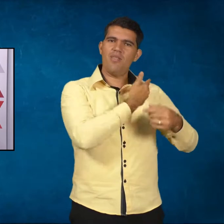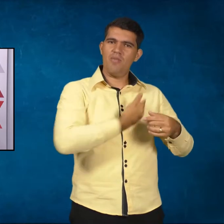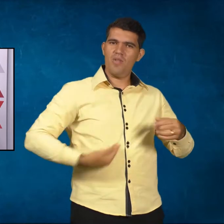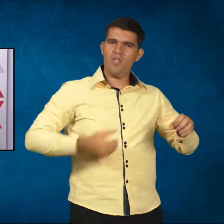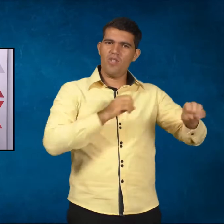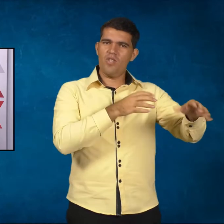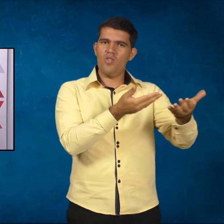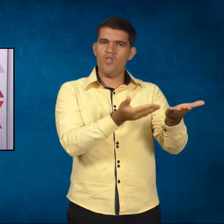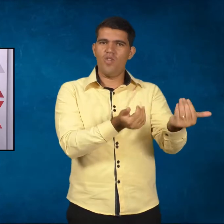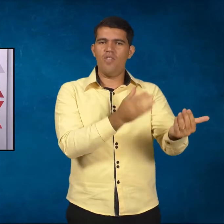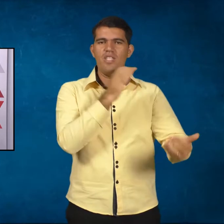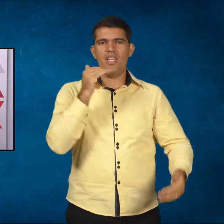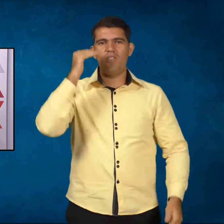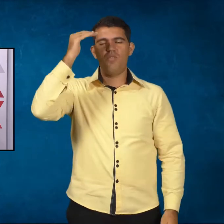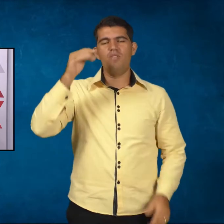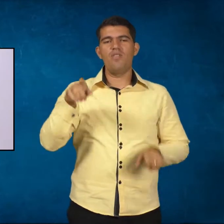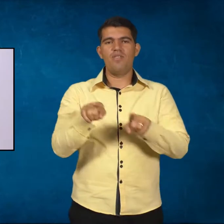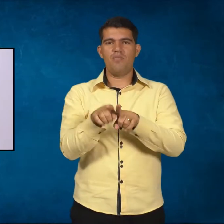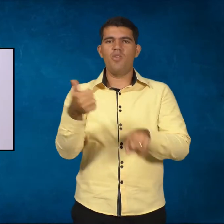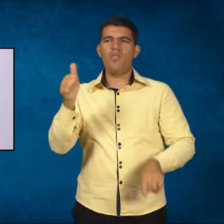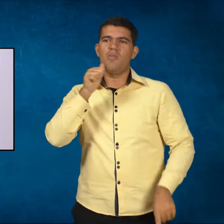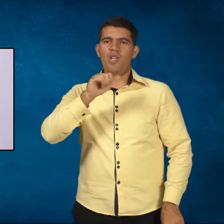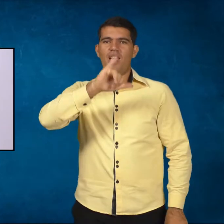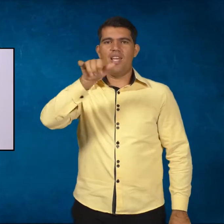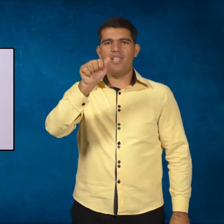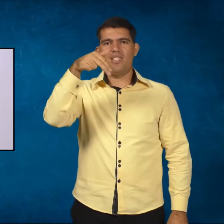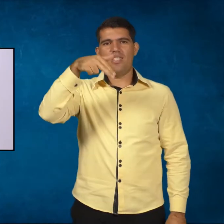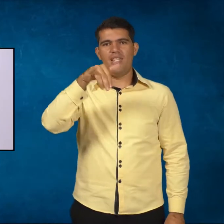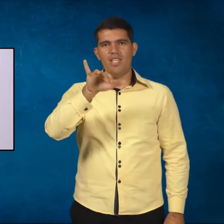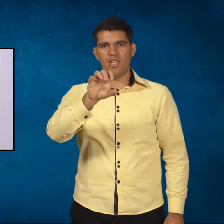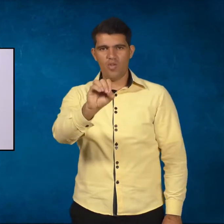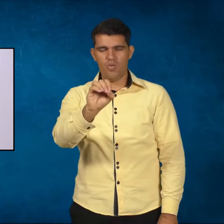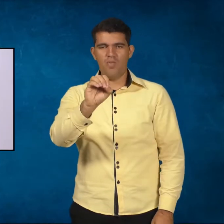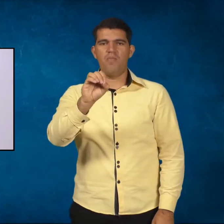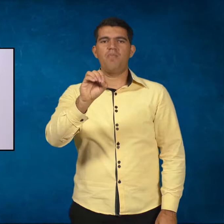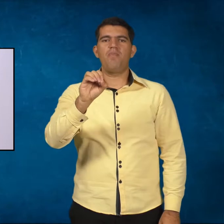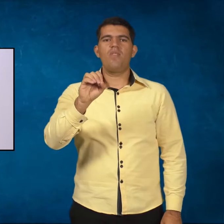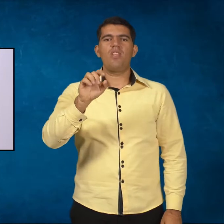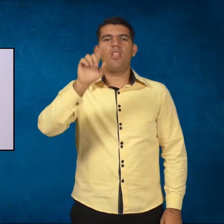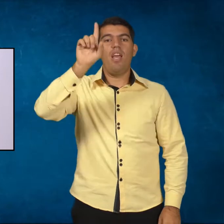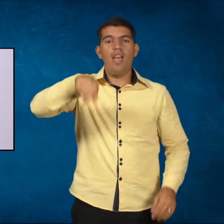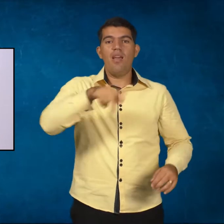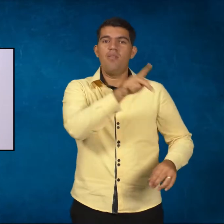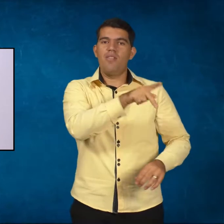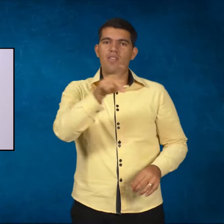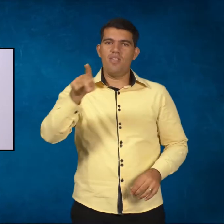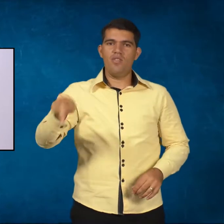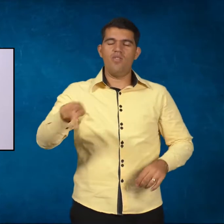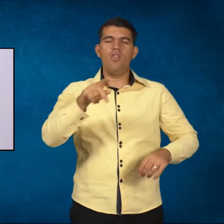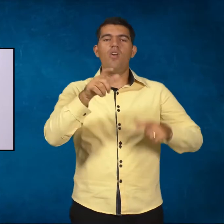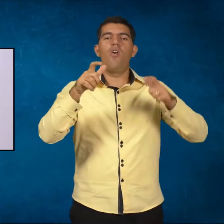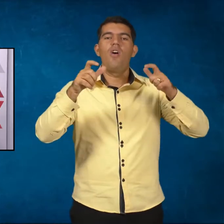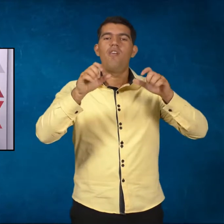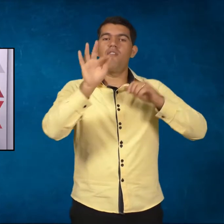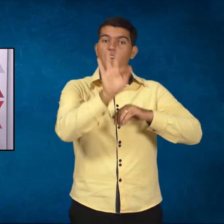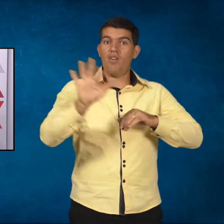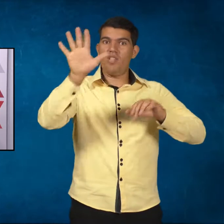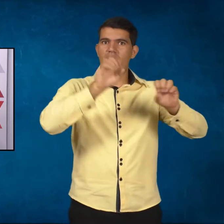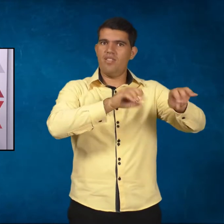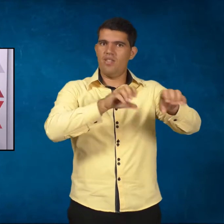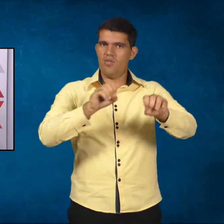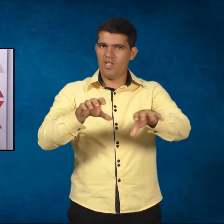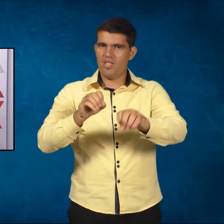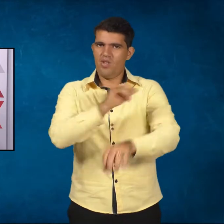e adultos e recebo jane paiva professora da faculdade de educação da universidade do estado do rio de